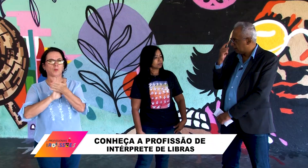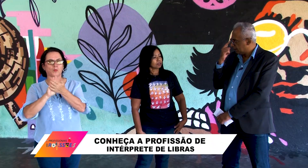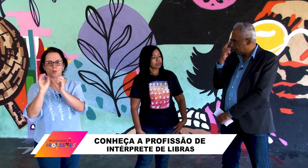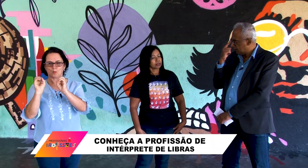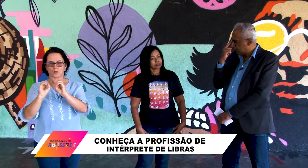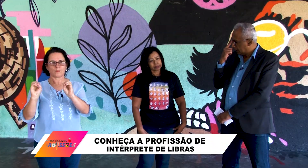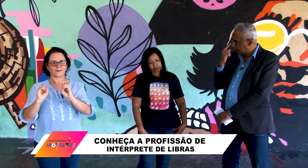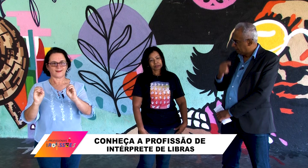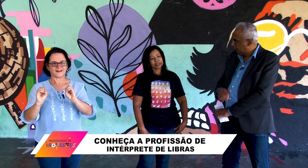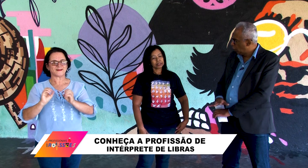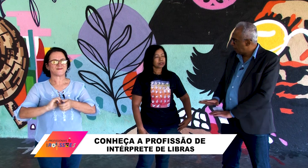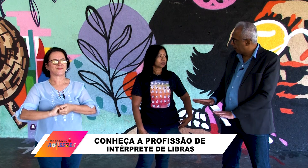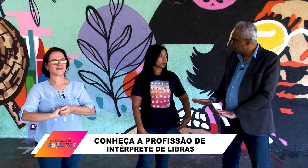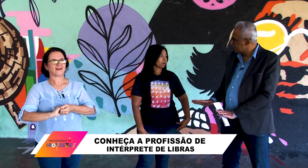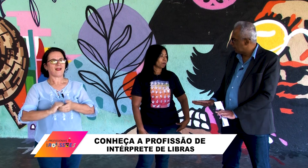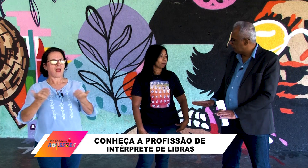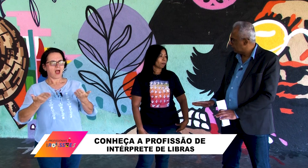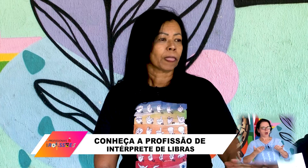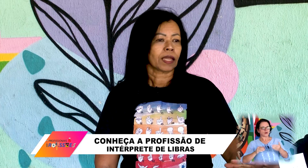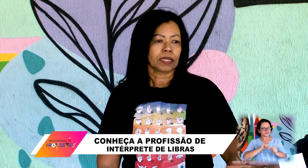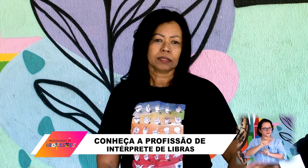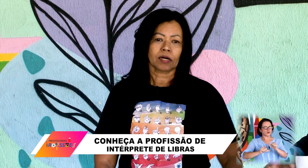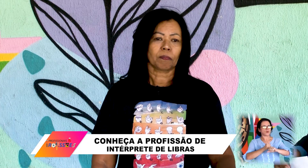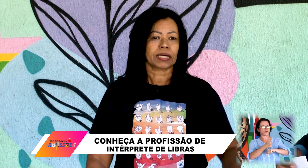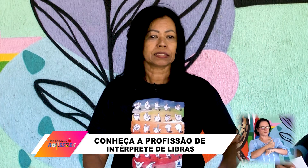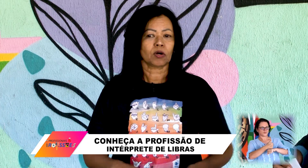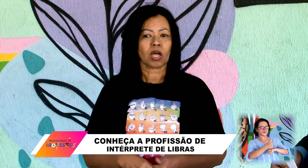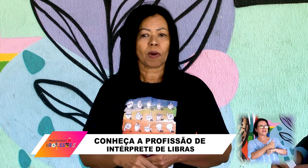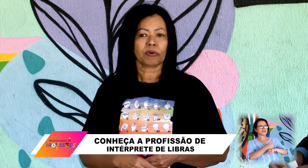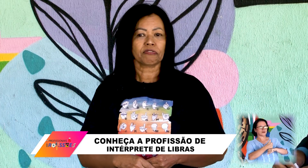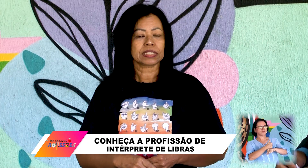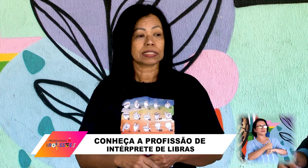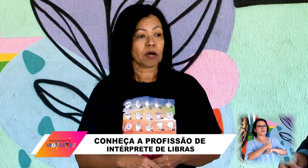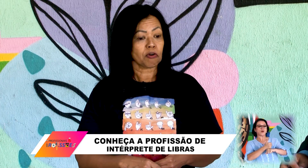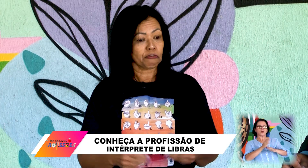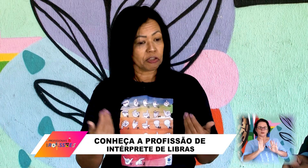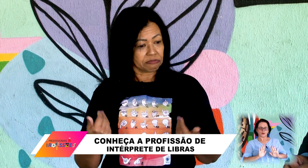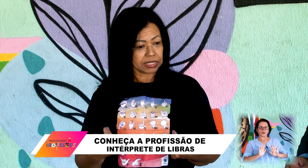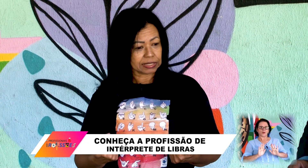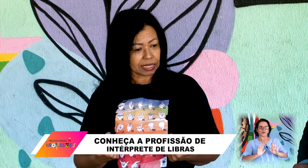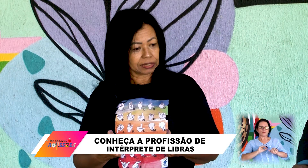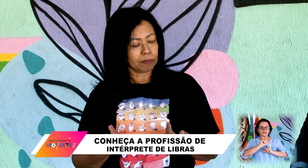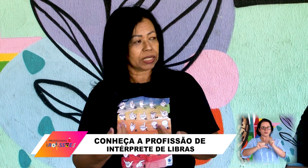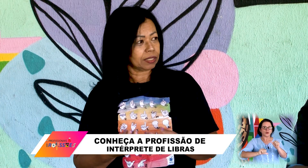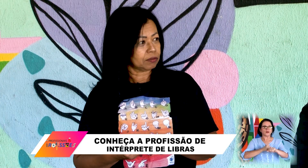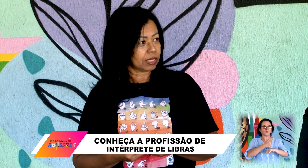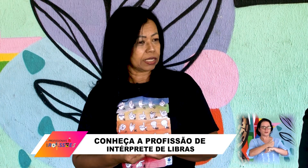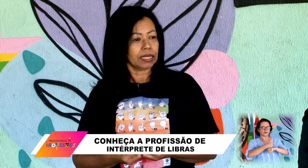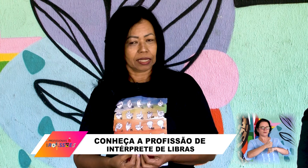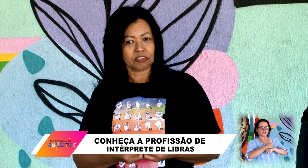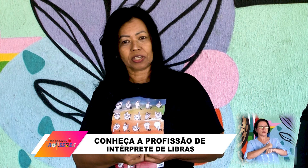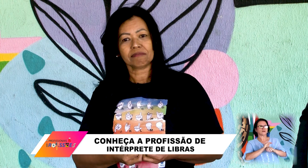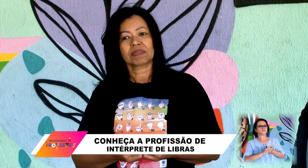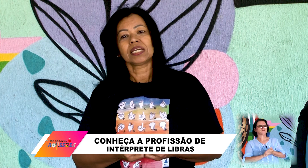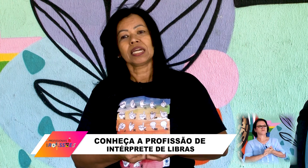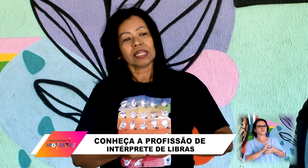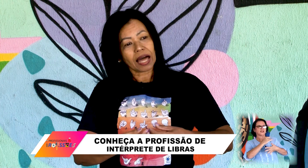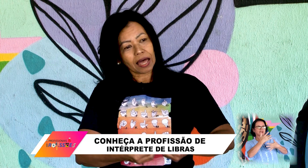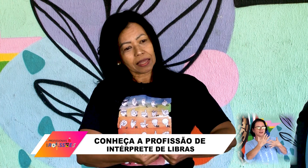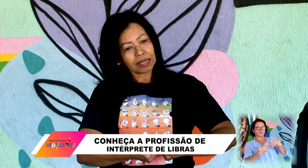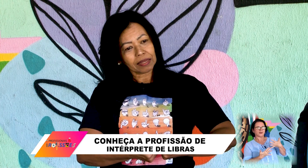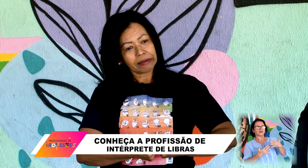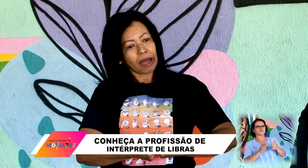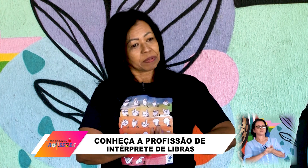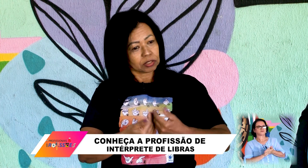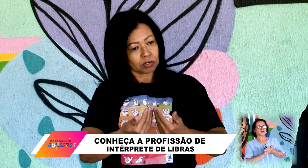Então, virou uma profissão. Então, para se tornar uma profissão, eu fui vista interpretando na igreja. Certo. E